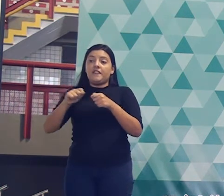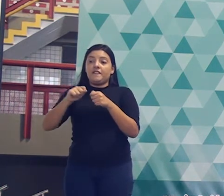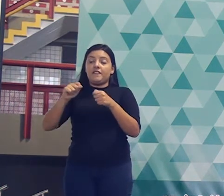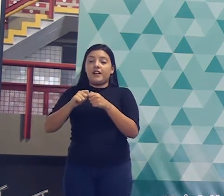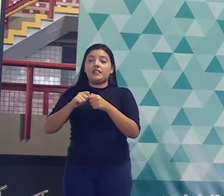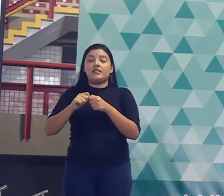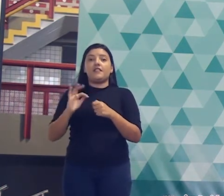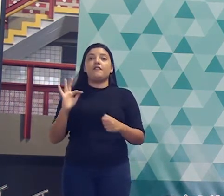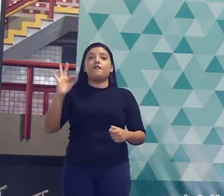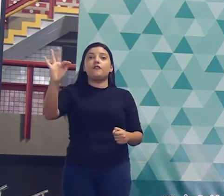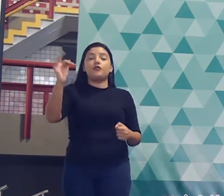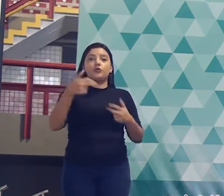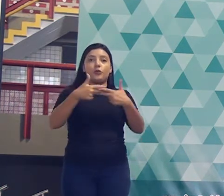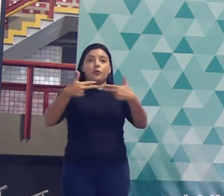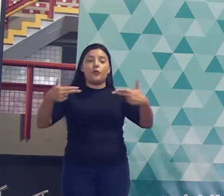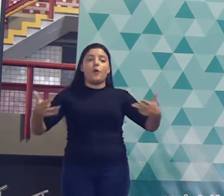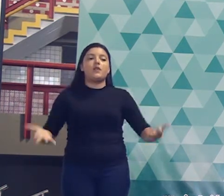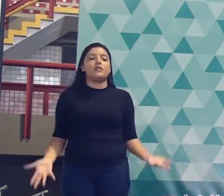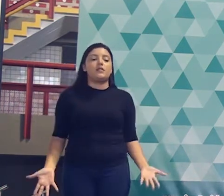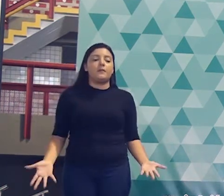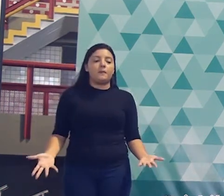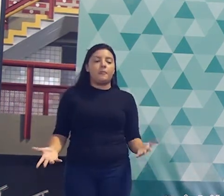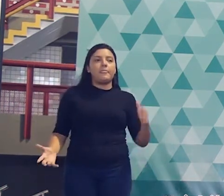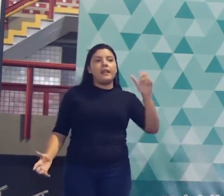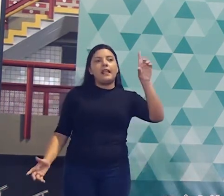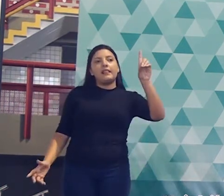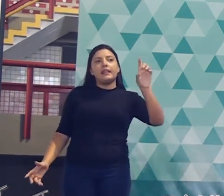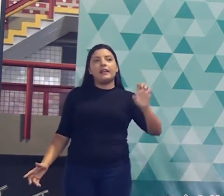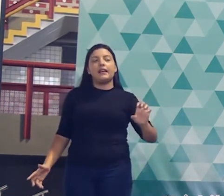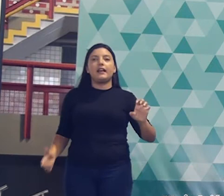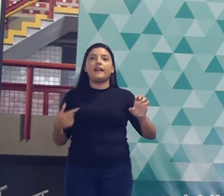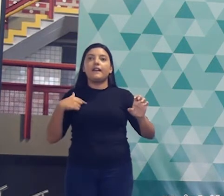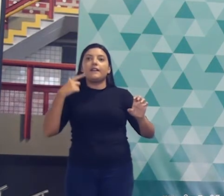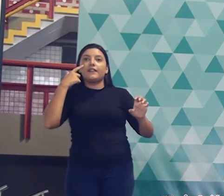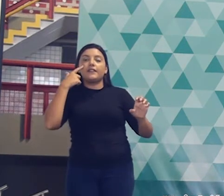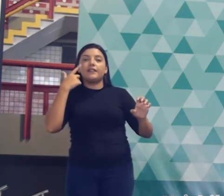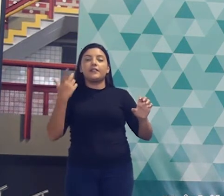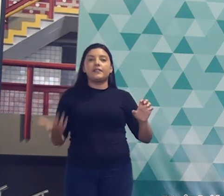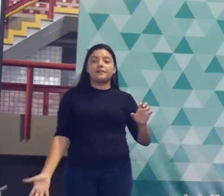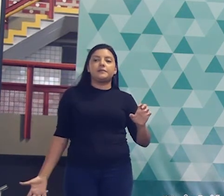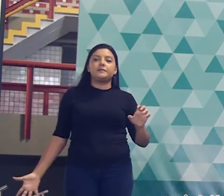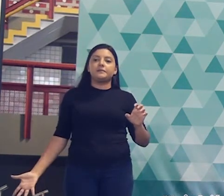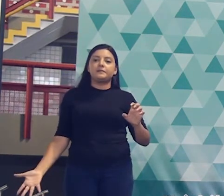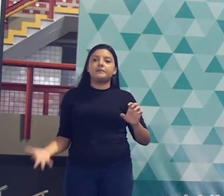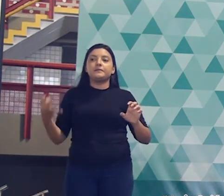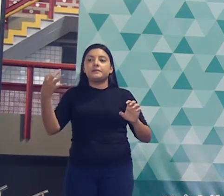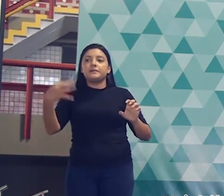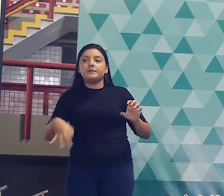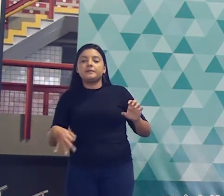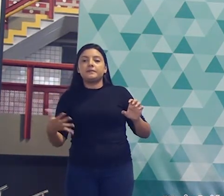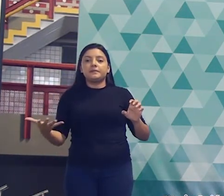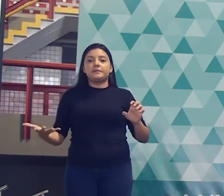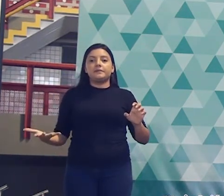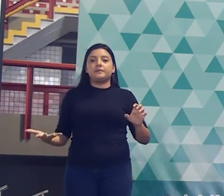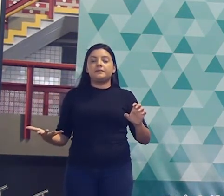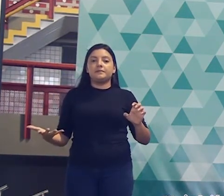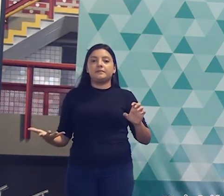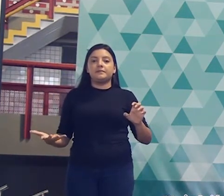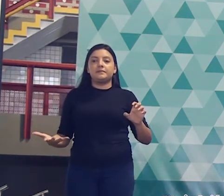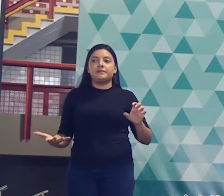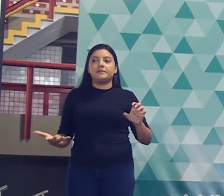útil. E aí, galera, qual o item que eu vou marcar? Item D ou item E?